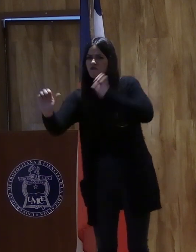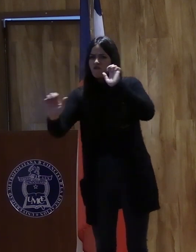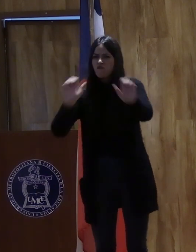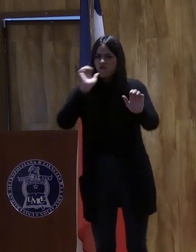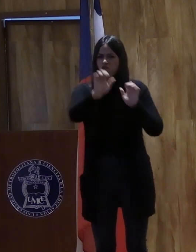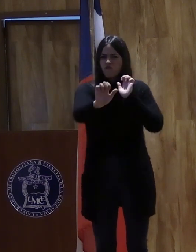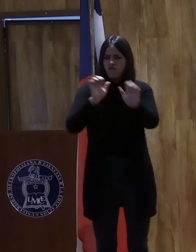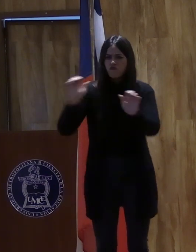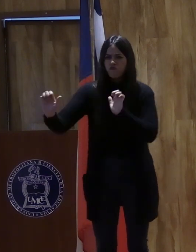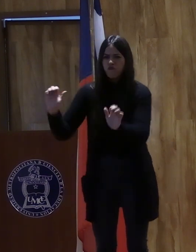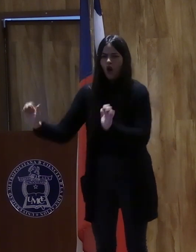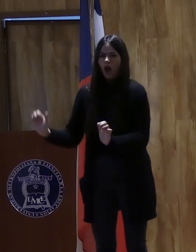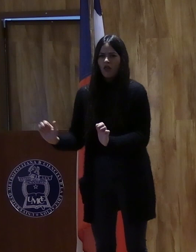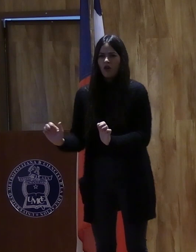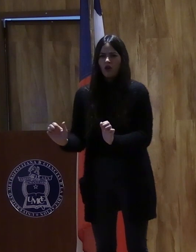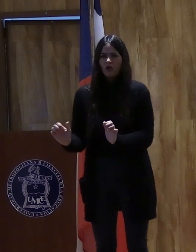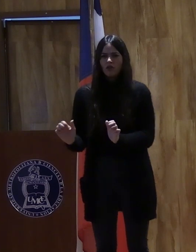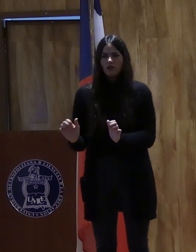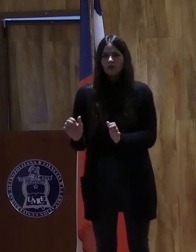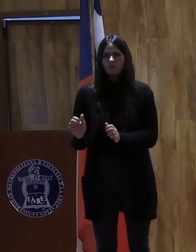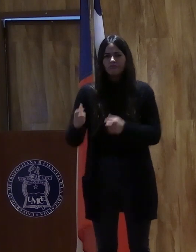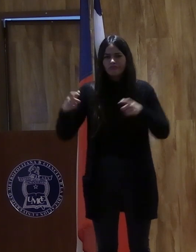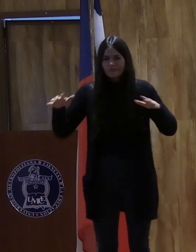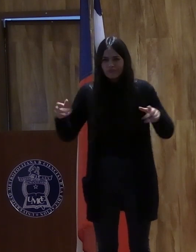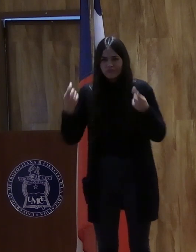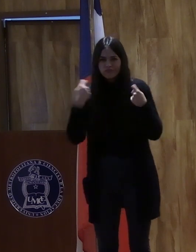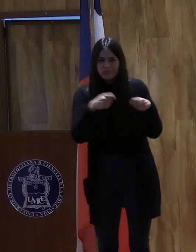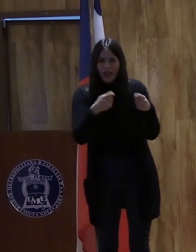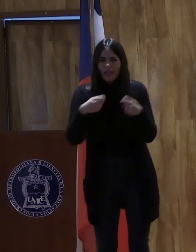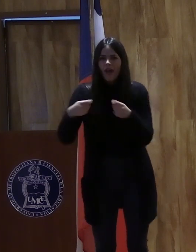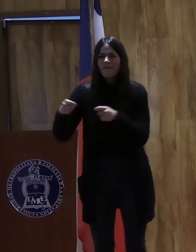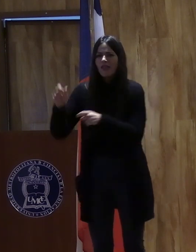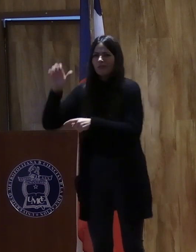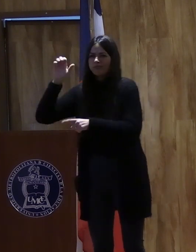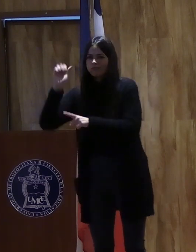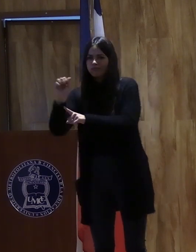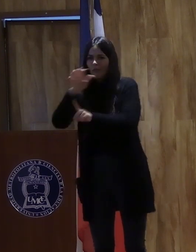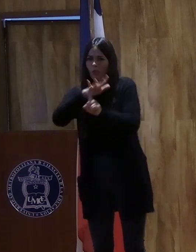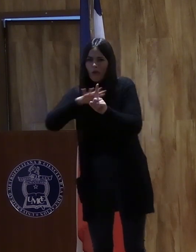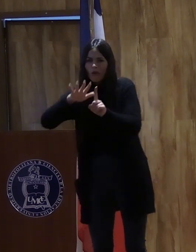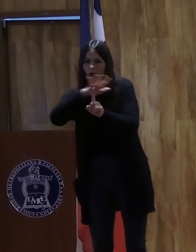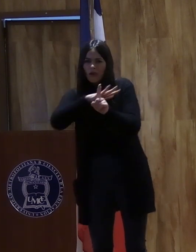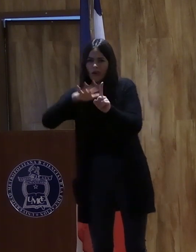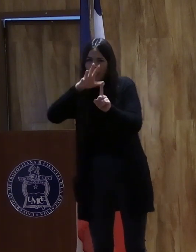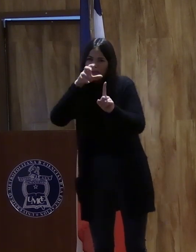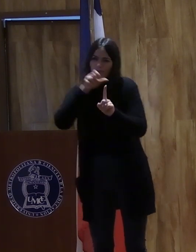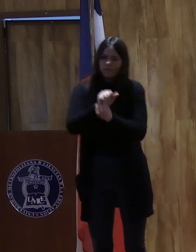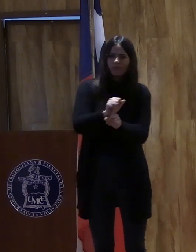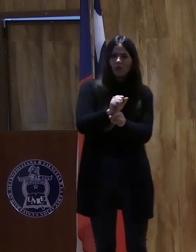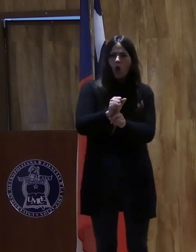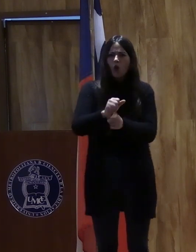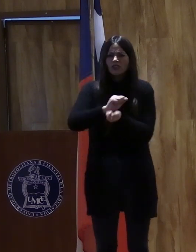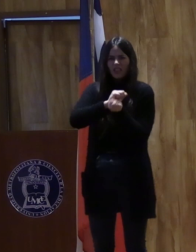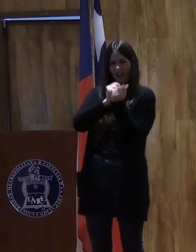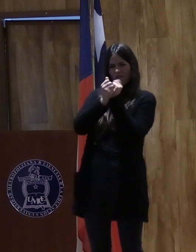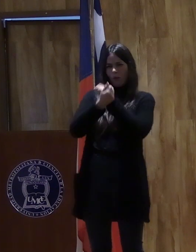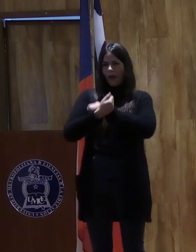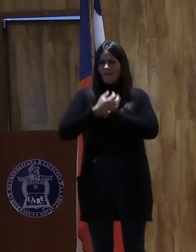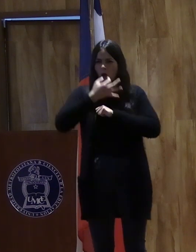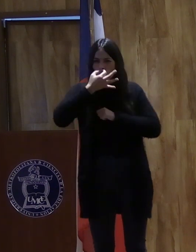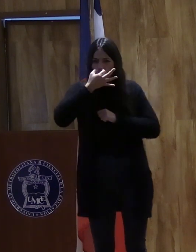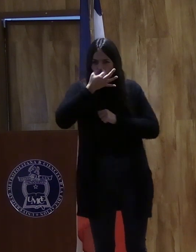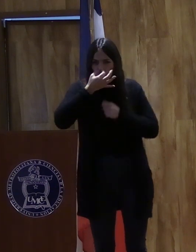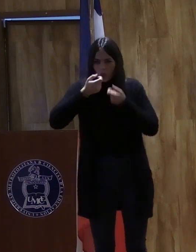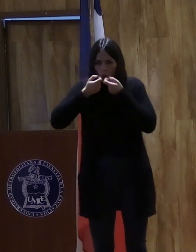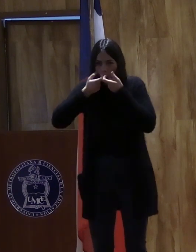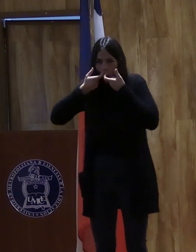le ponía por delante, la intentaba violar o conseguía violarla. Y si no, se transformaba en un toro y la engrupía y se la